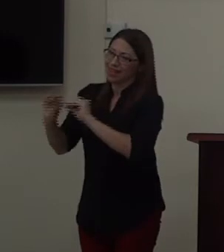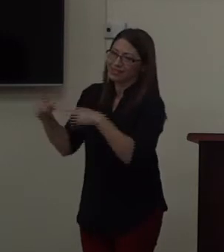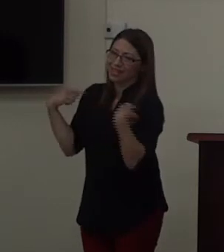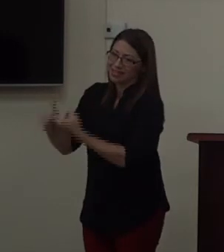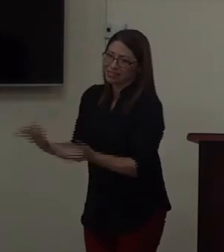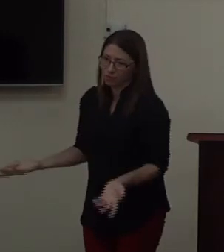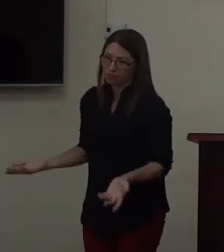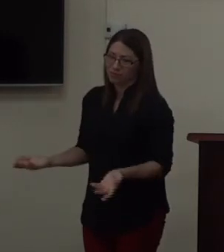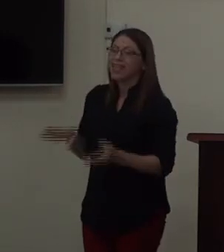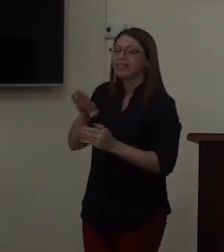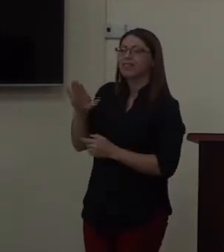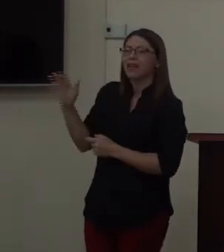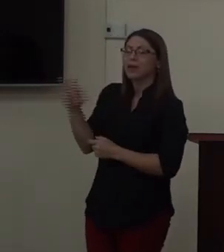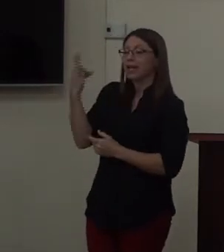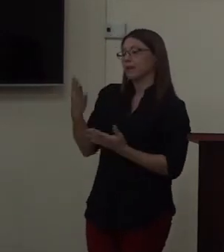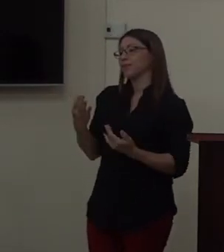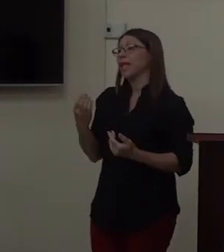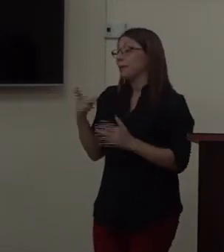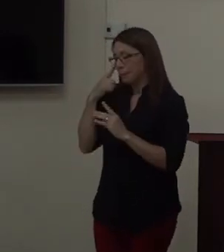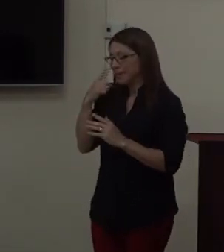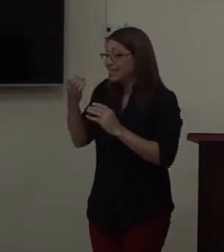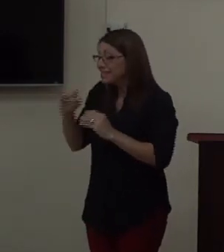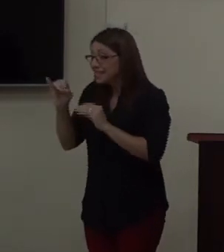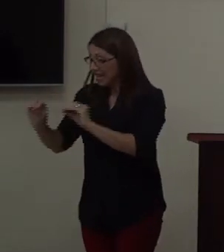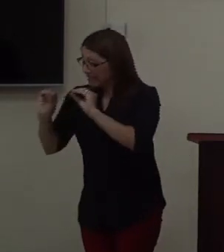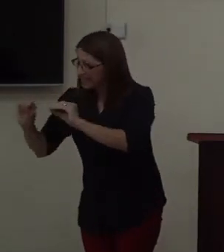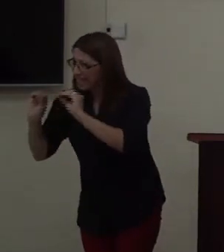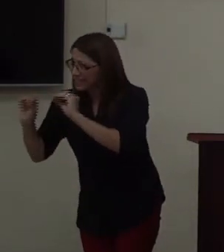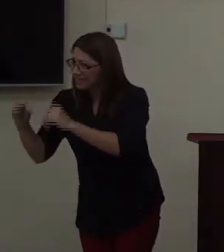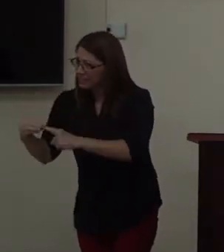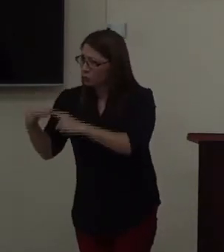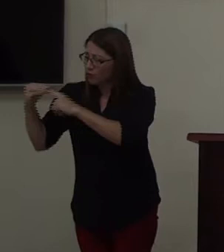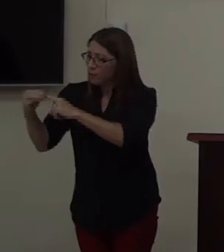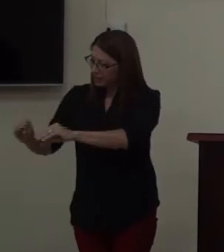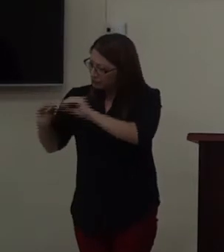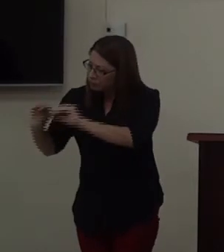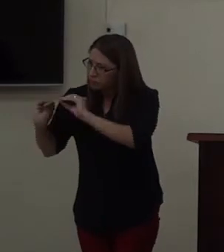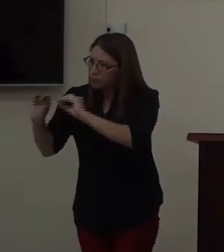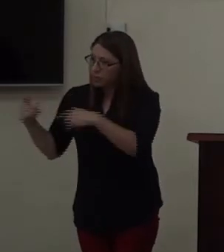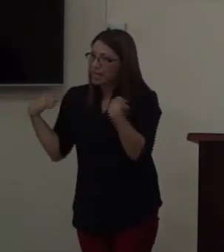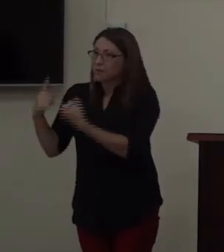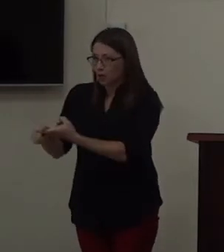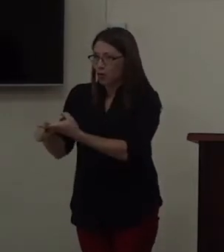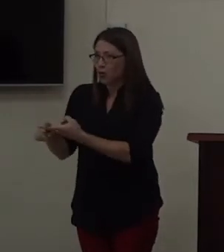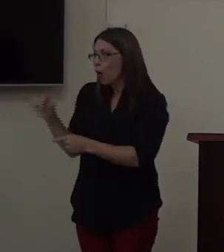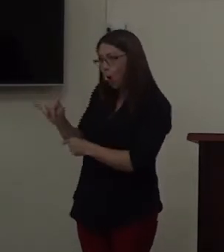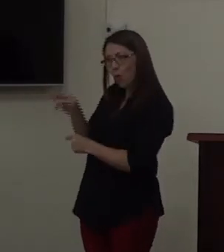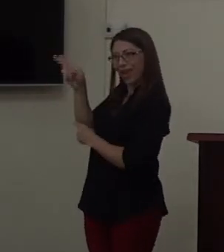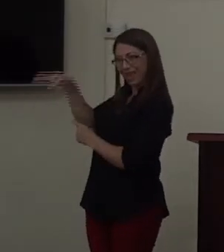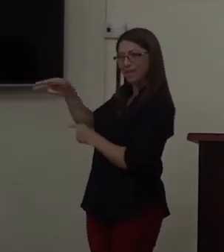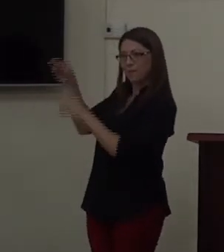manera? Bueno, si las clases se impartían exclusivamente en español, como de hecho ese maestro también lo